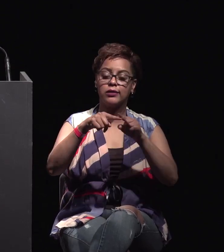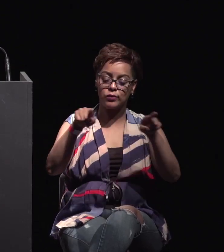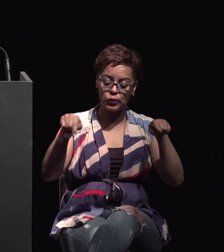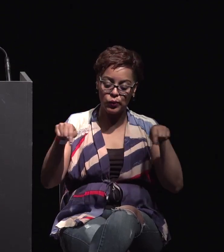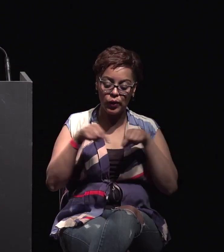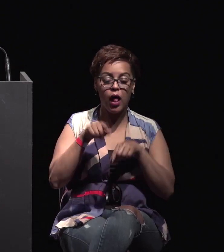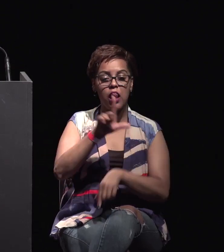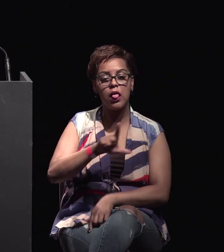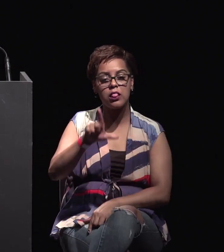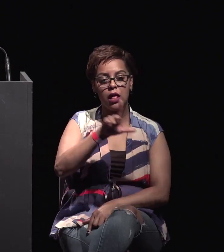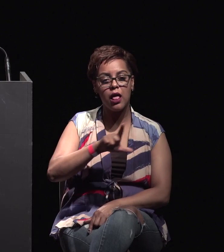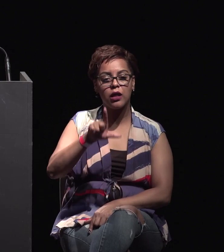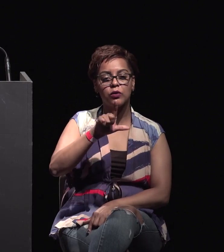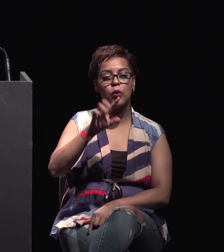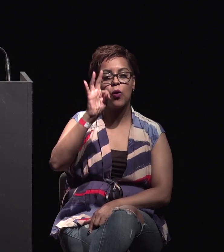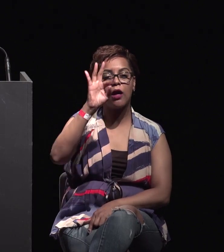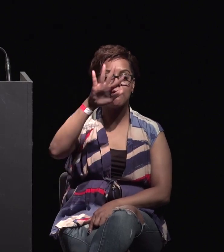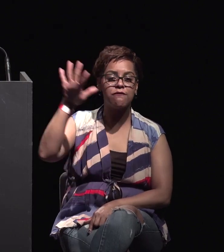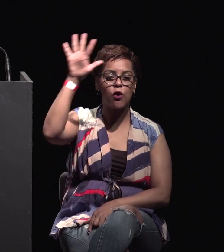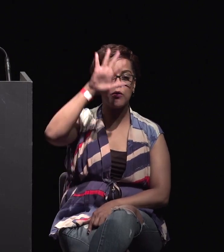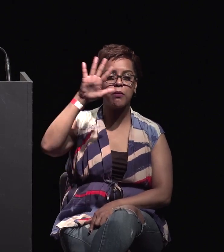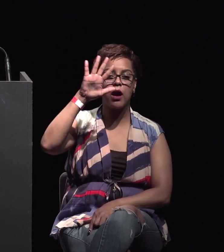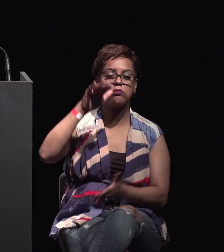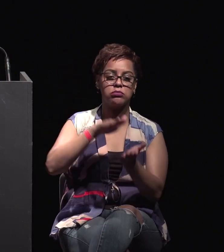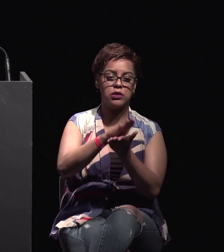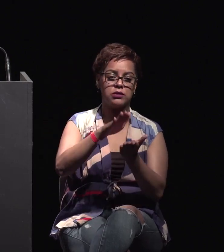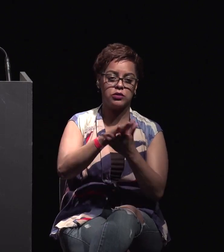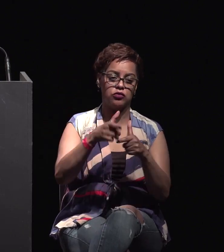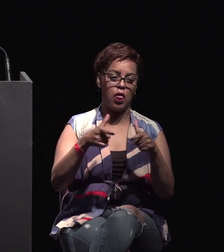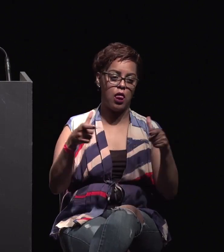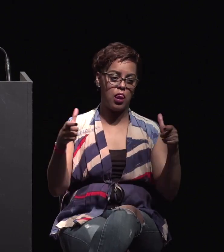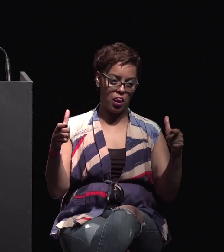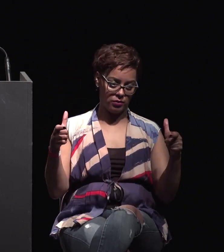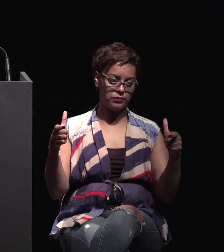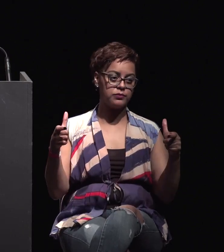literatura, no mercado formal das grandes editoras, né?